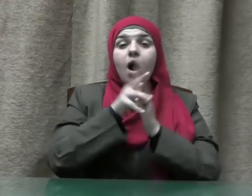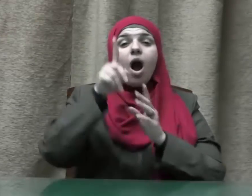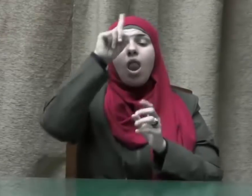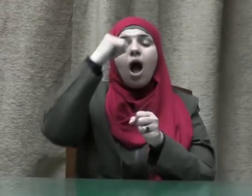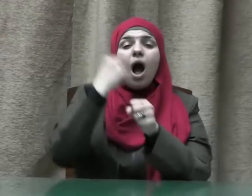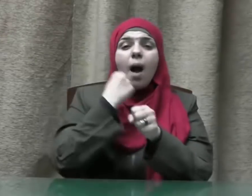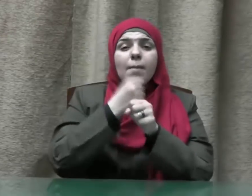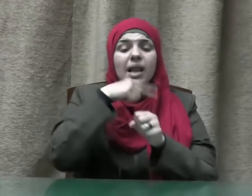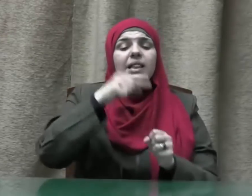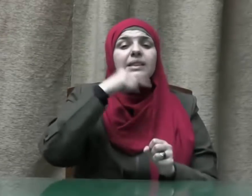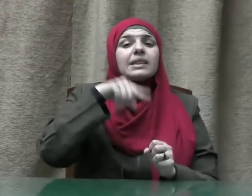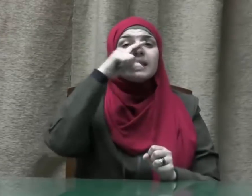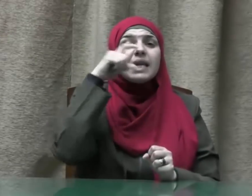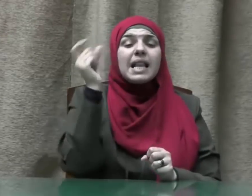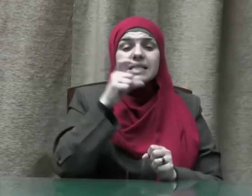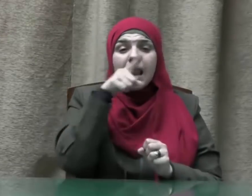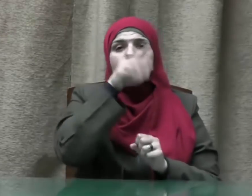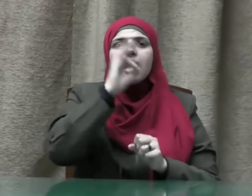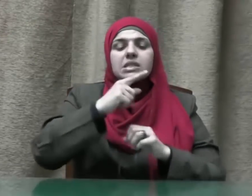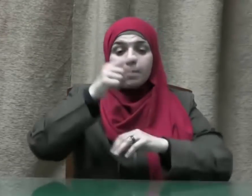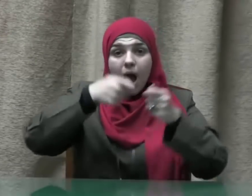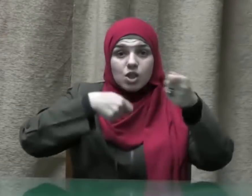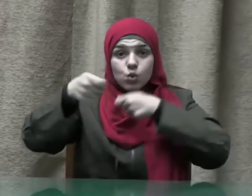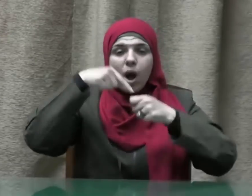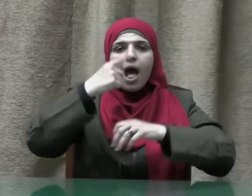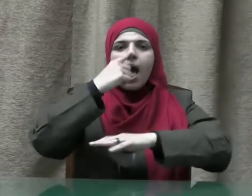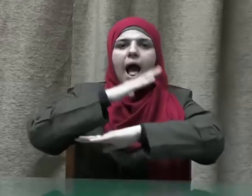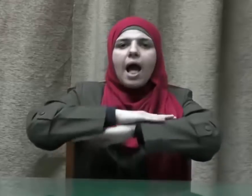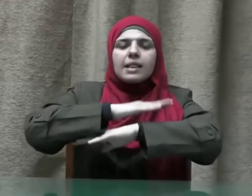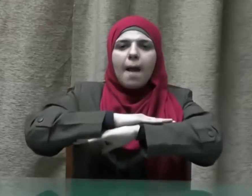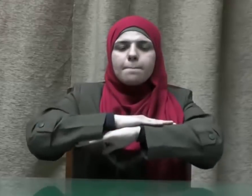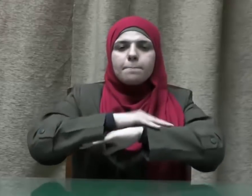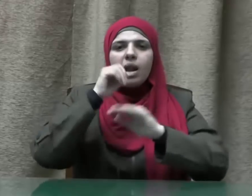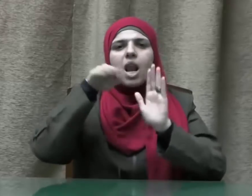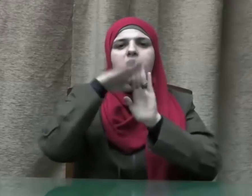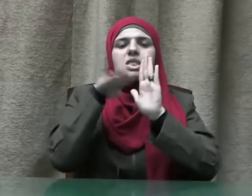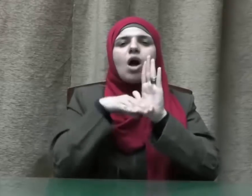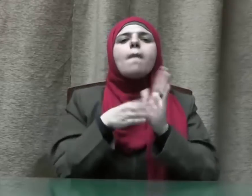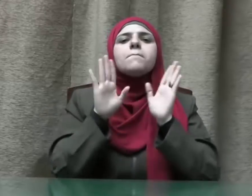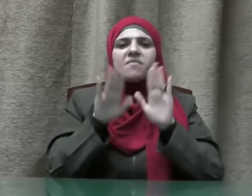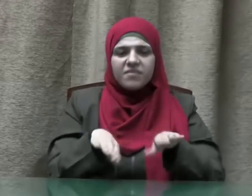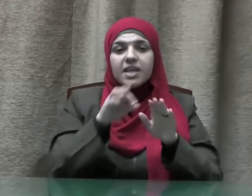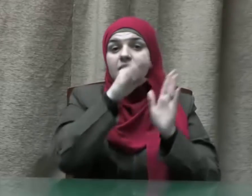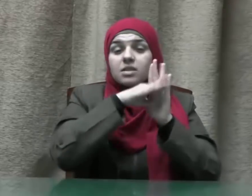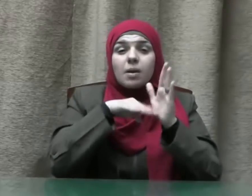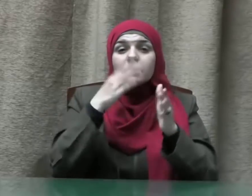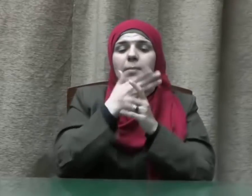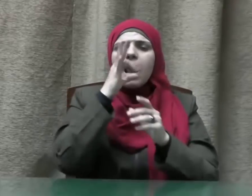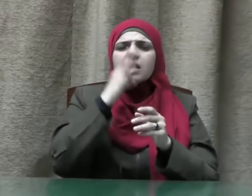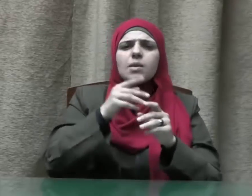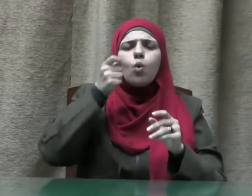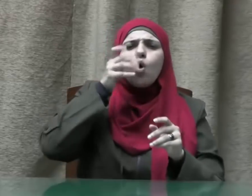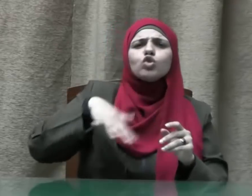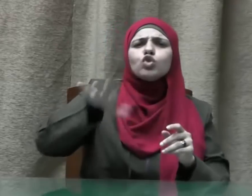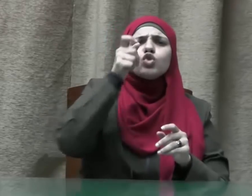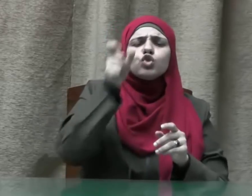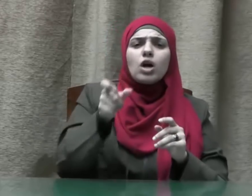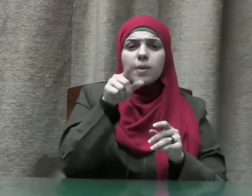للأسواق آداباً وضوابطاً ينبغي أن يتحلى بها المسلم في